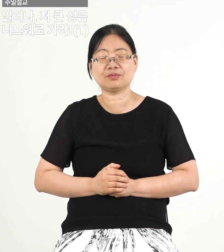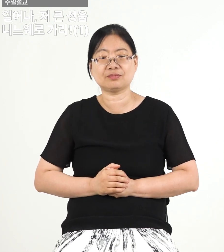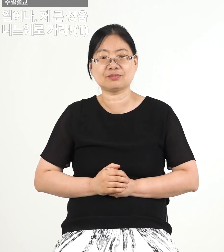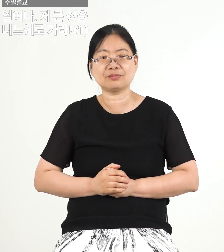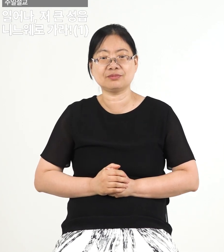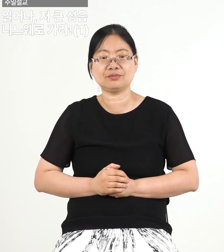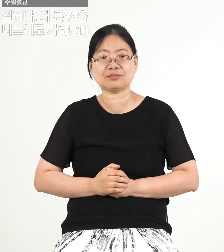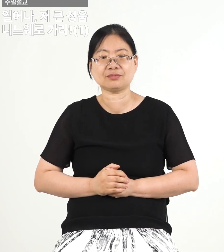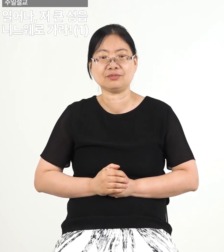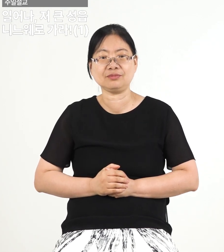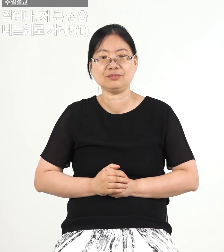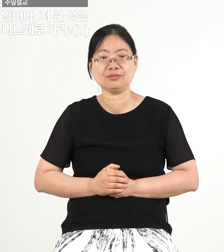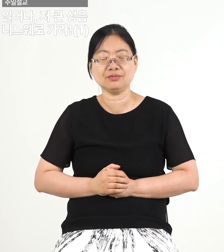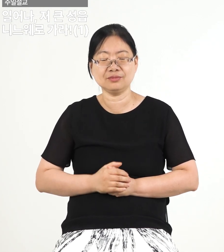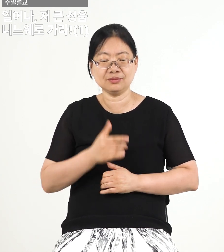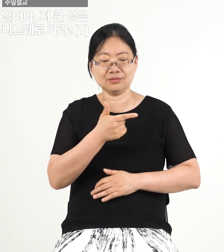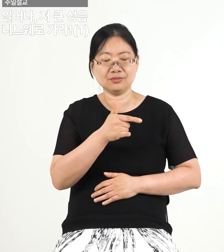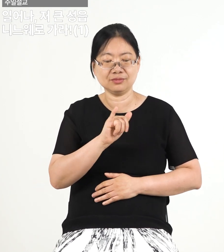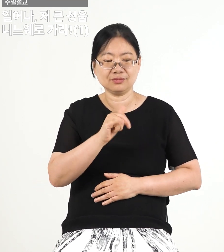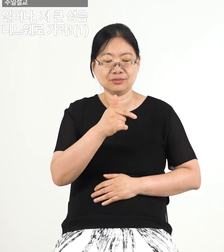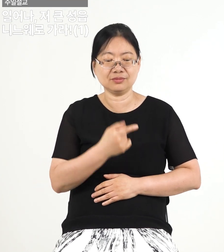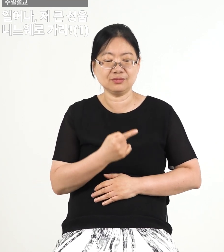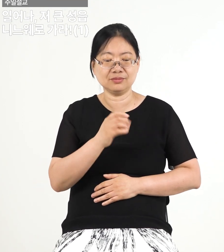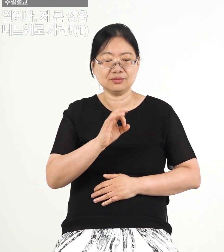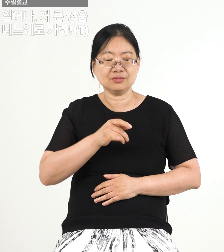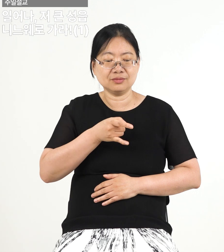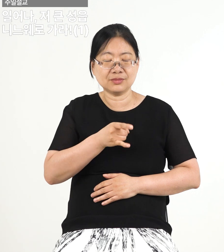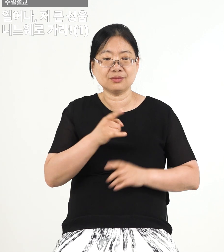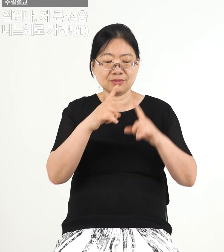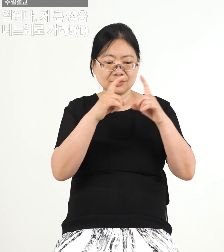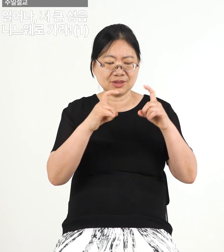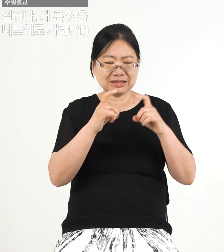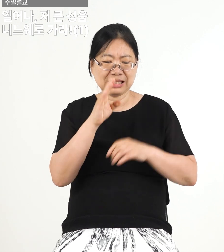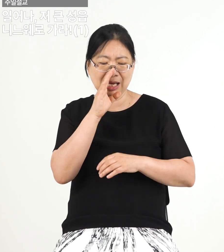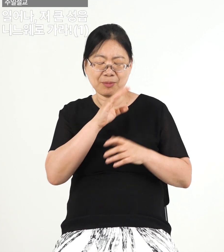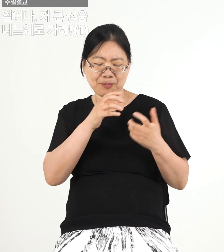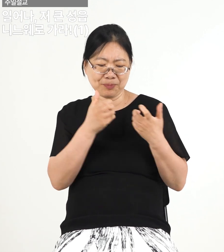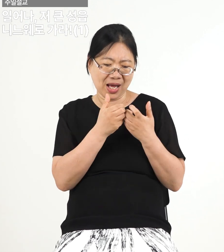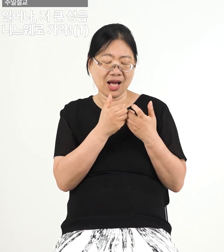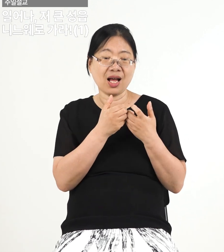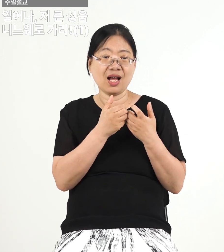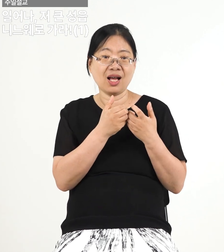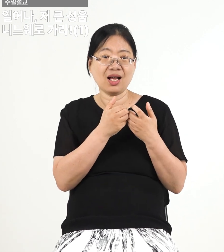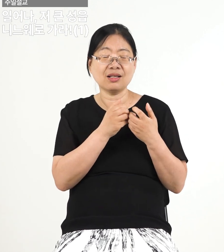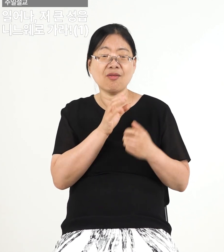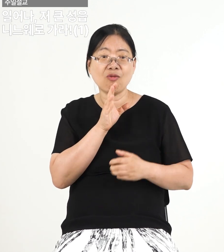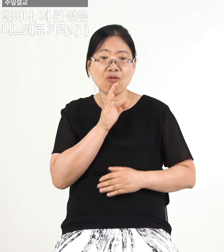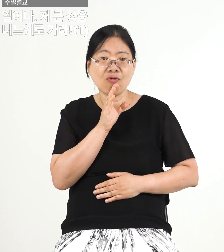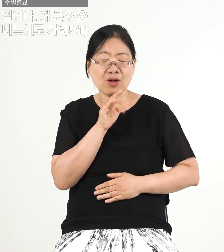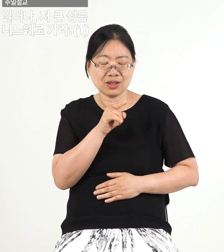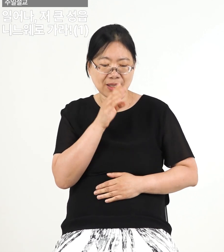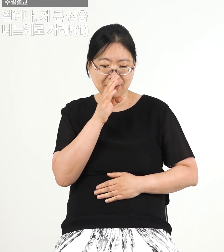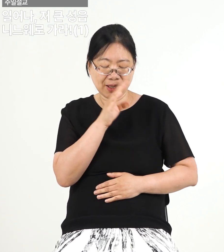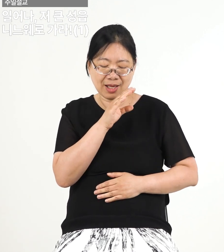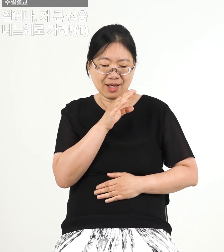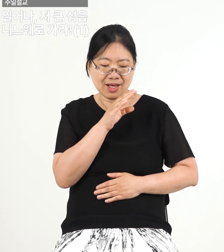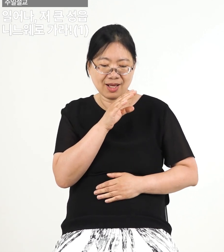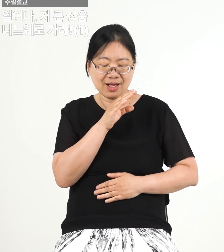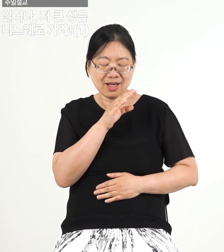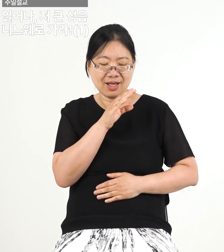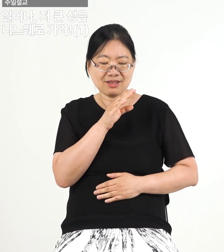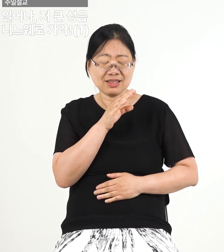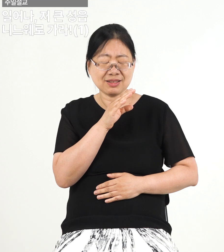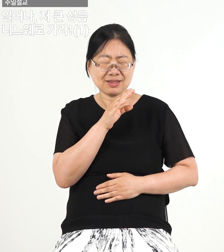그리고 그 니느웨 성에 악독이 가득하다 그랬어요. 근데 정작 그 악독의 실체에